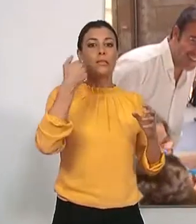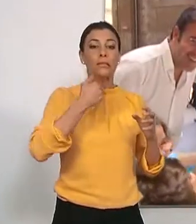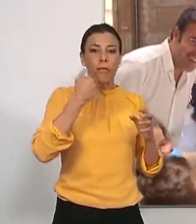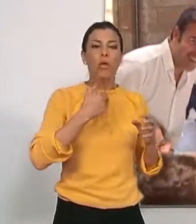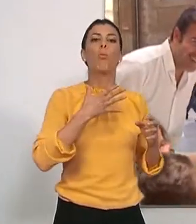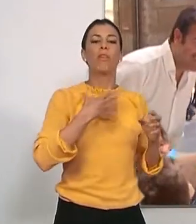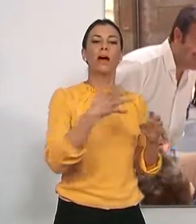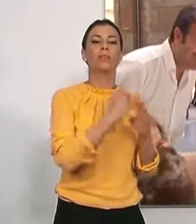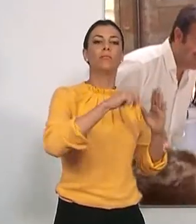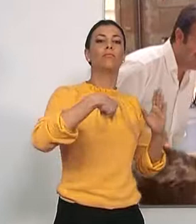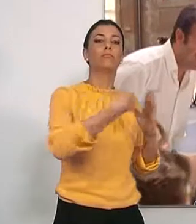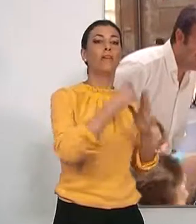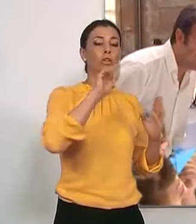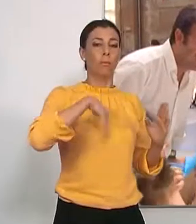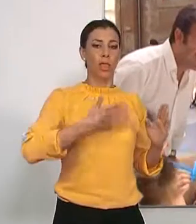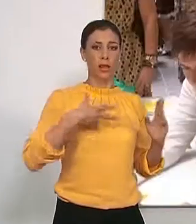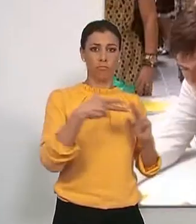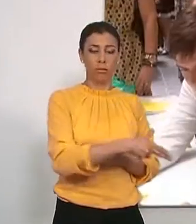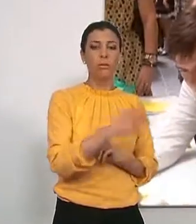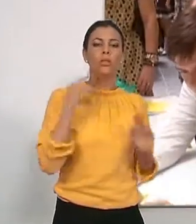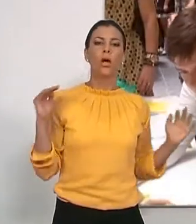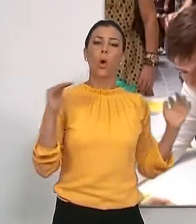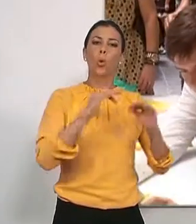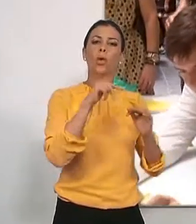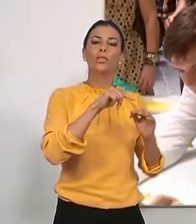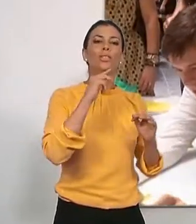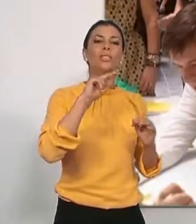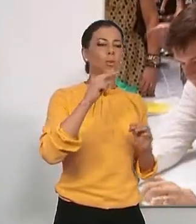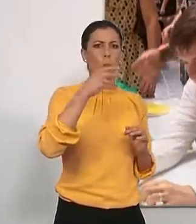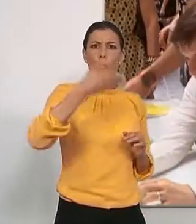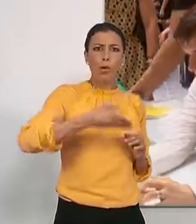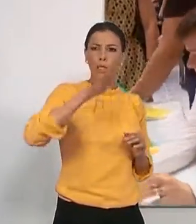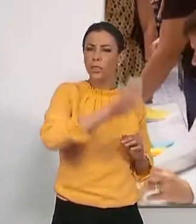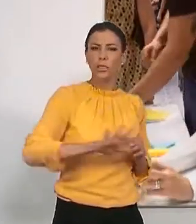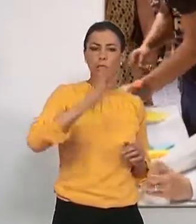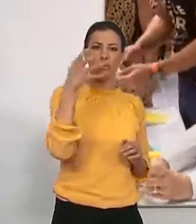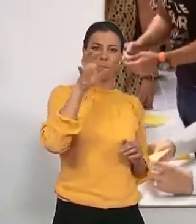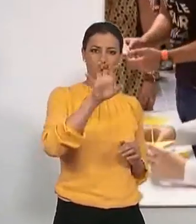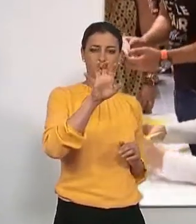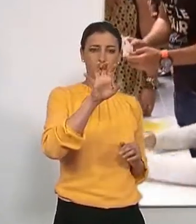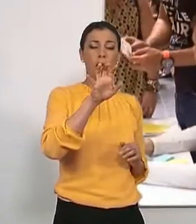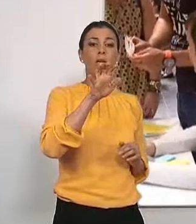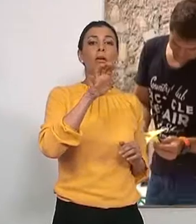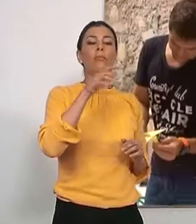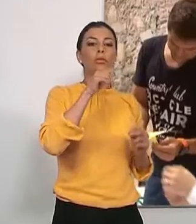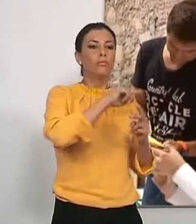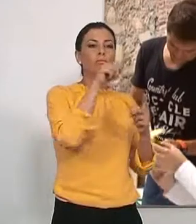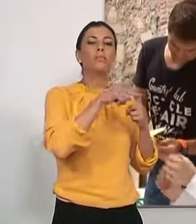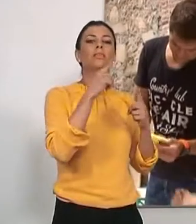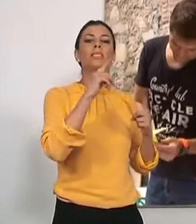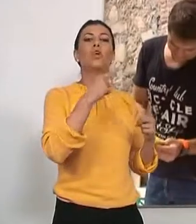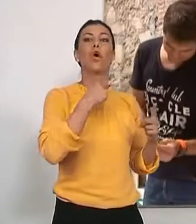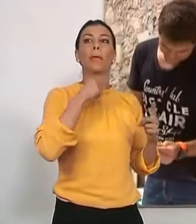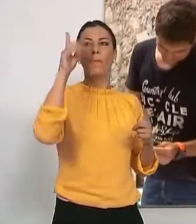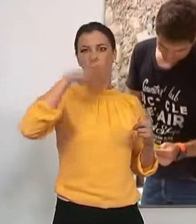se puede inscribir en torre isabel hasta mañana el encuentro es entendido el segundo de importancia en españa por detrás del